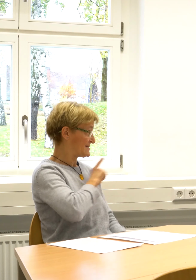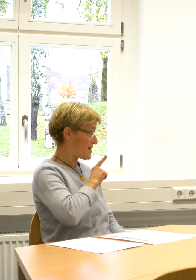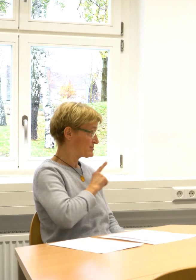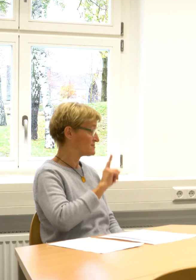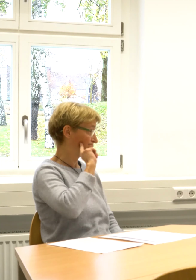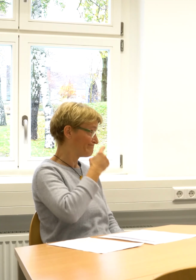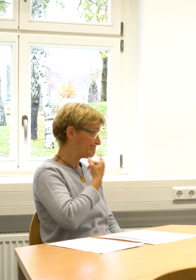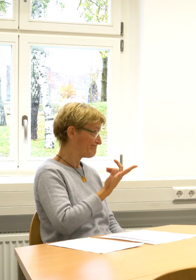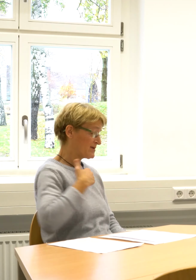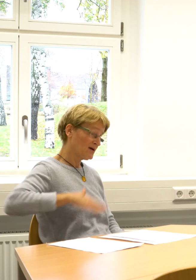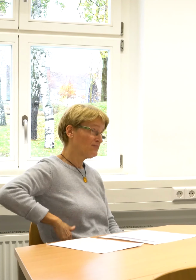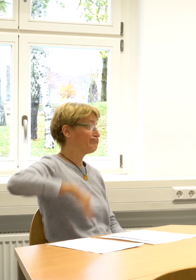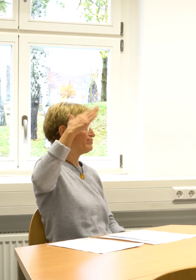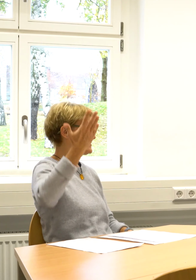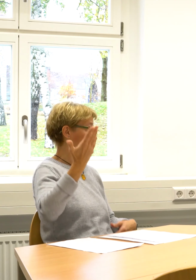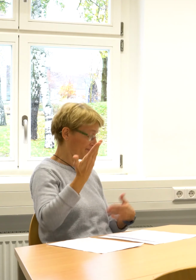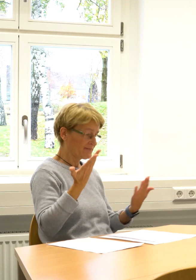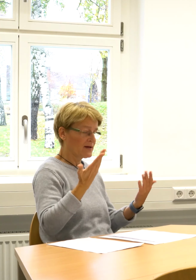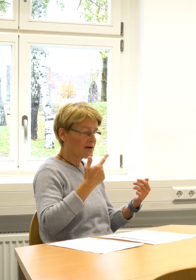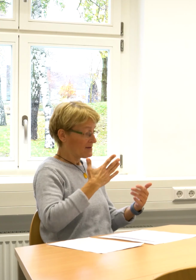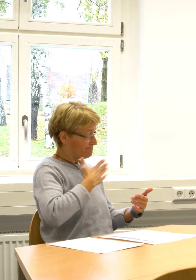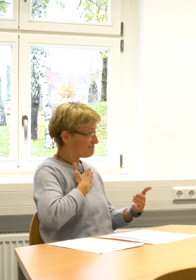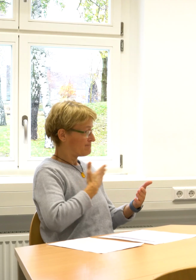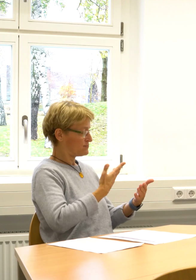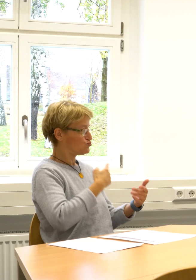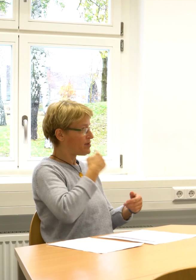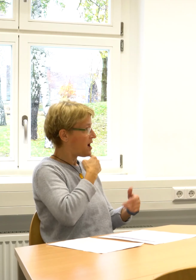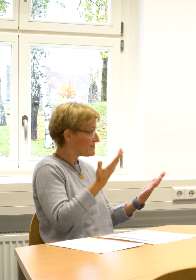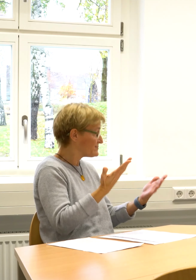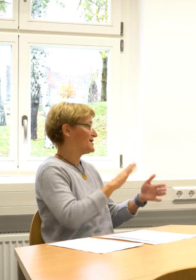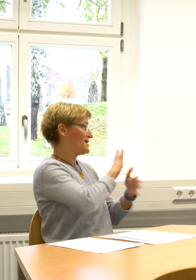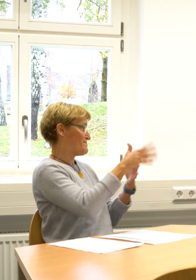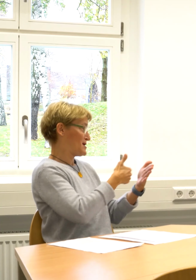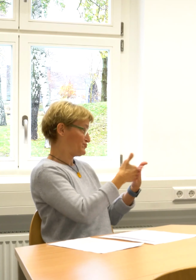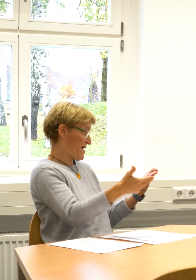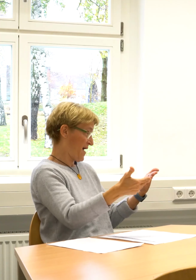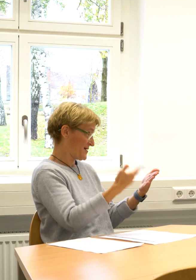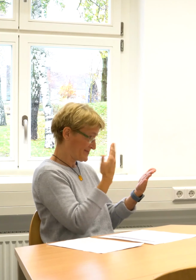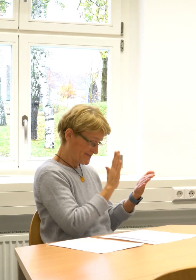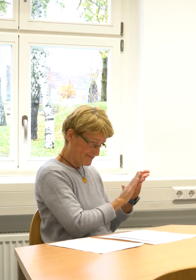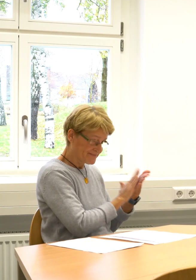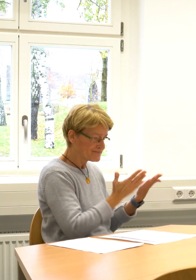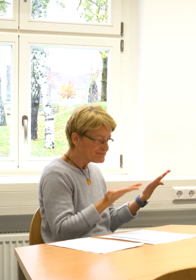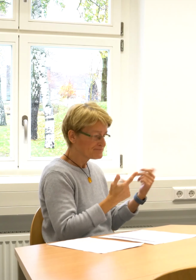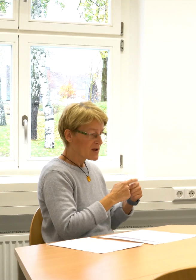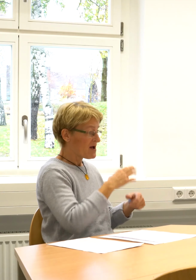Okay, ich bin gehörlos. Ich bin auch gehörlos geboren und aufgewachsen. Meine Sprache ist die Gebärdensprache.